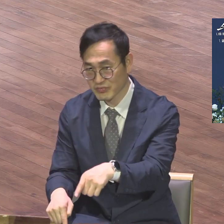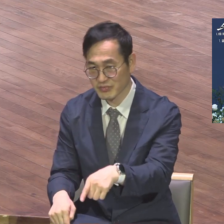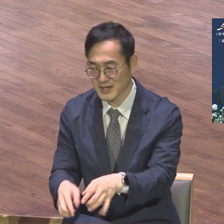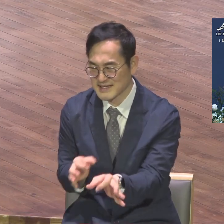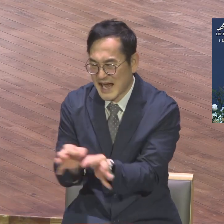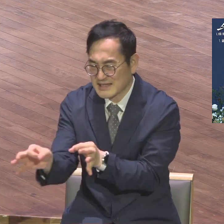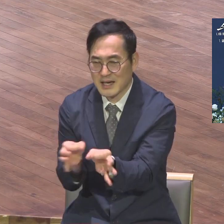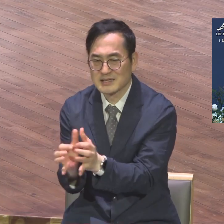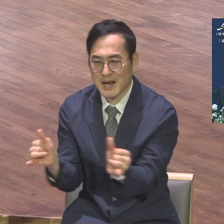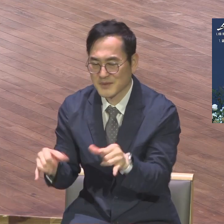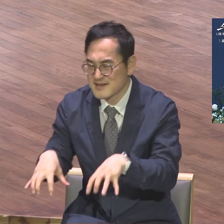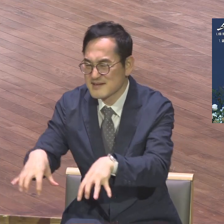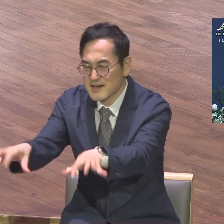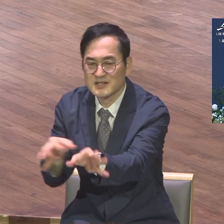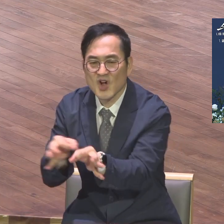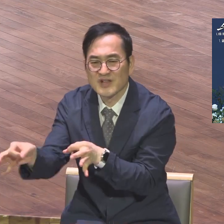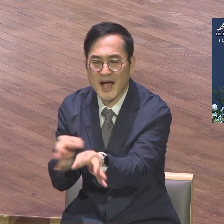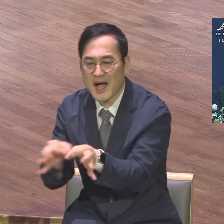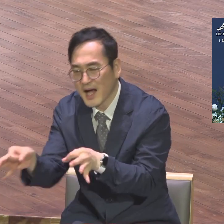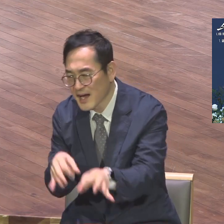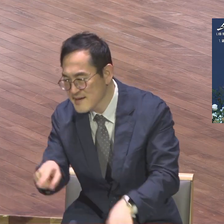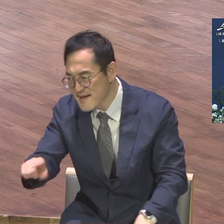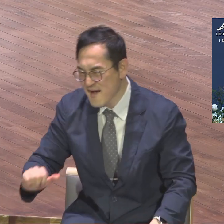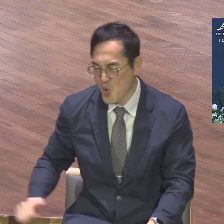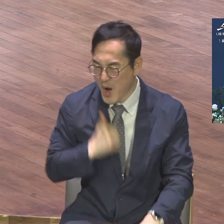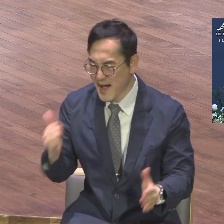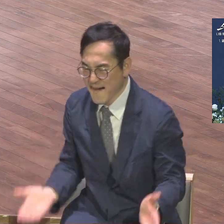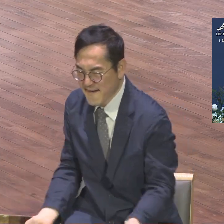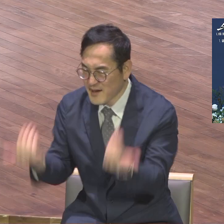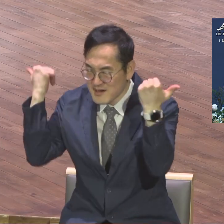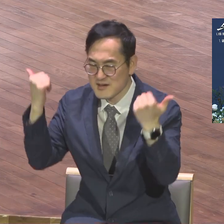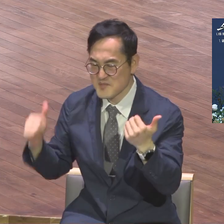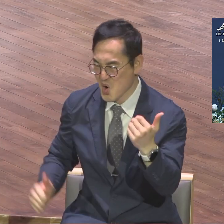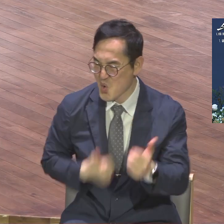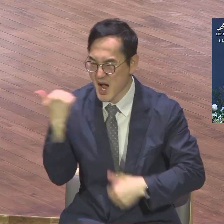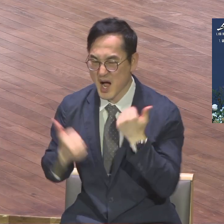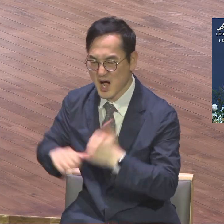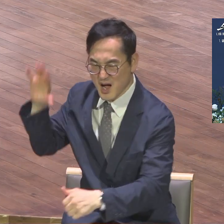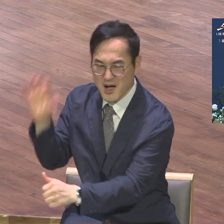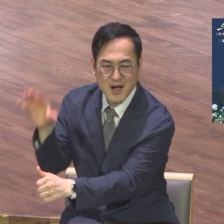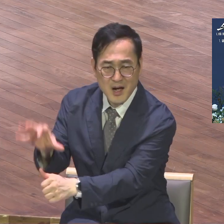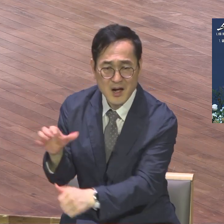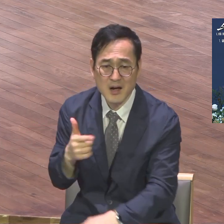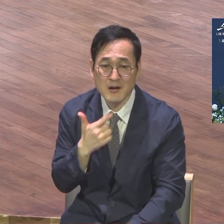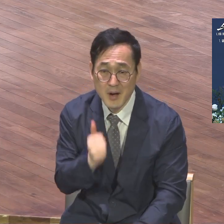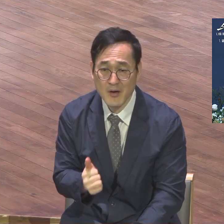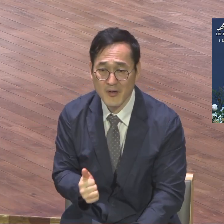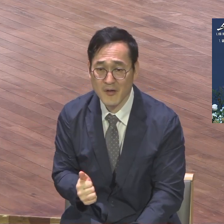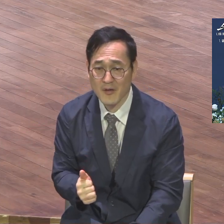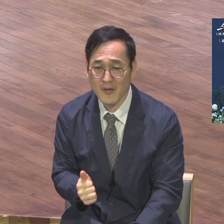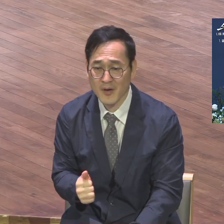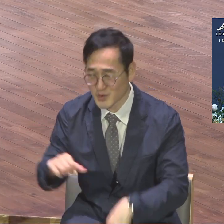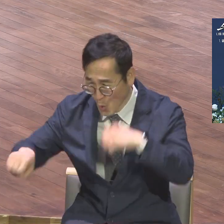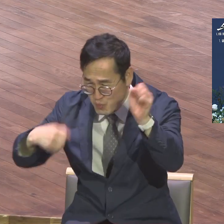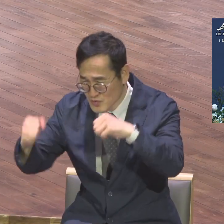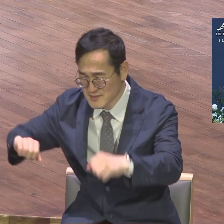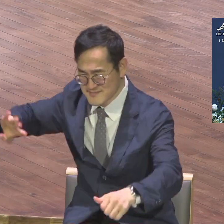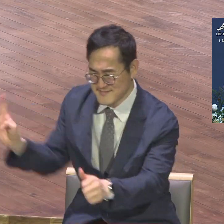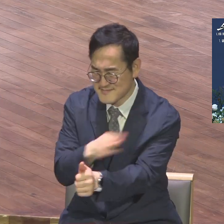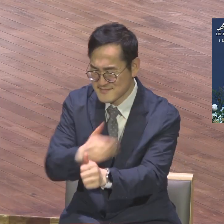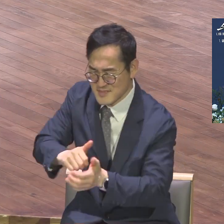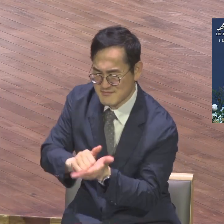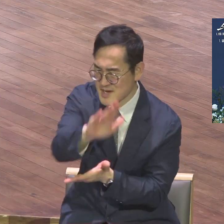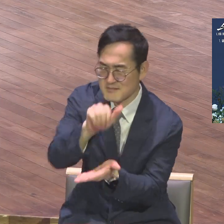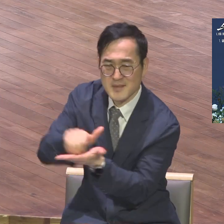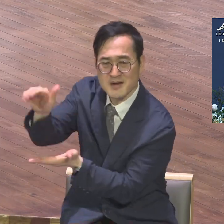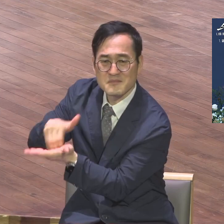성전을 말하지 장사꾼들의 이 소굴로, 강도의 소굴로 변해버린 성전의 모습, 이것이 지금